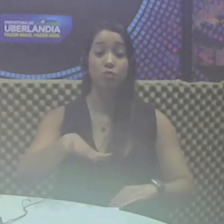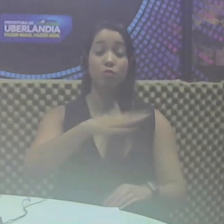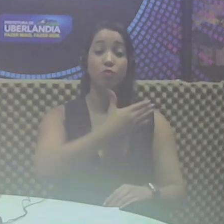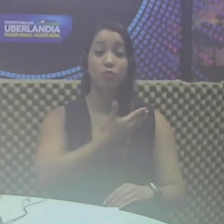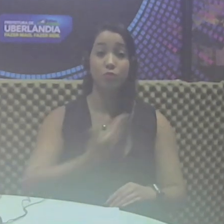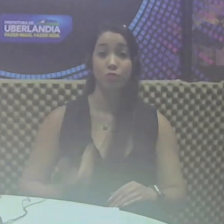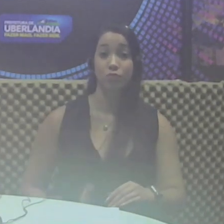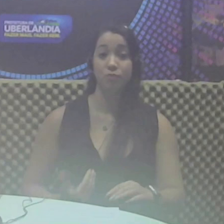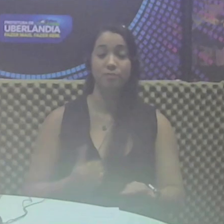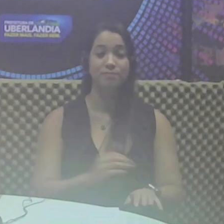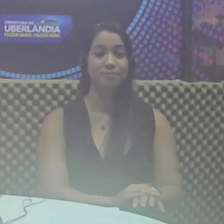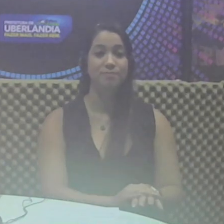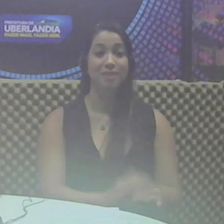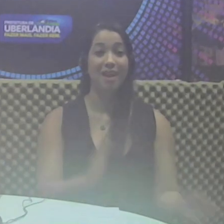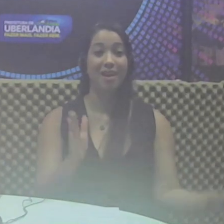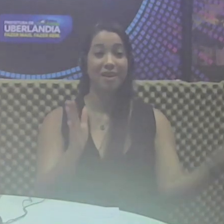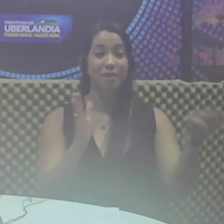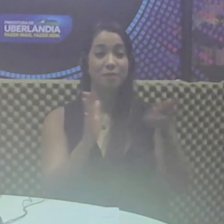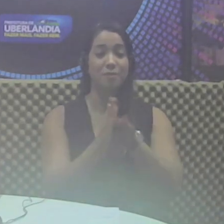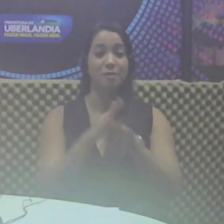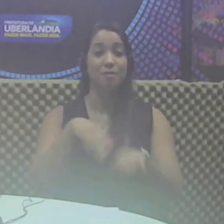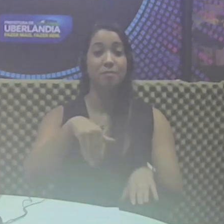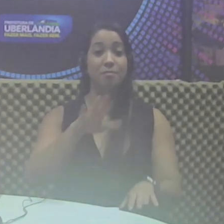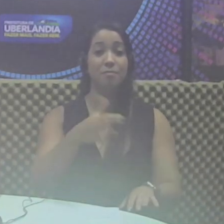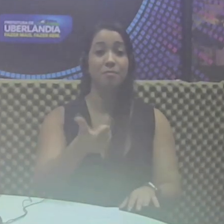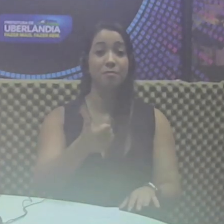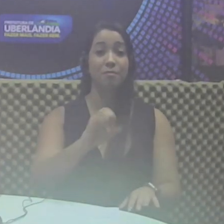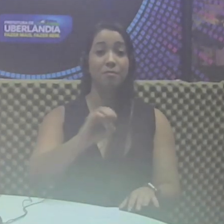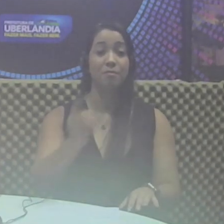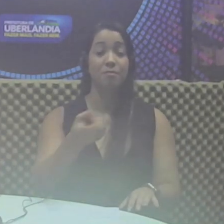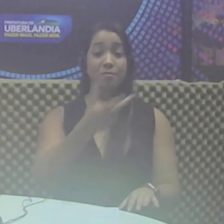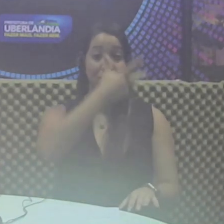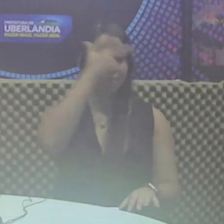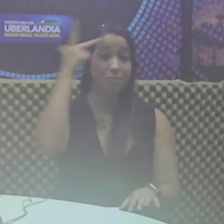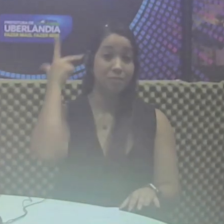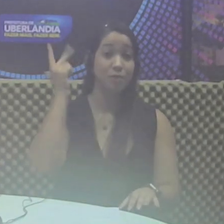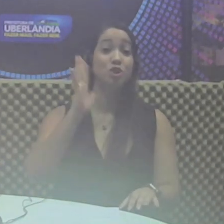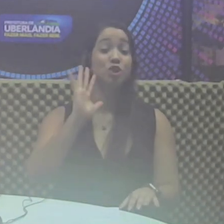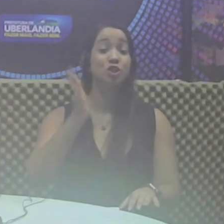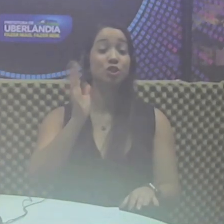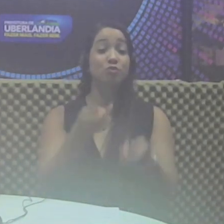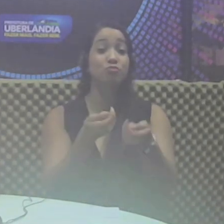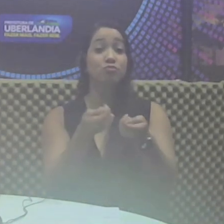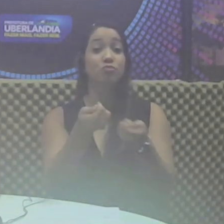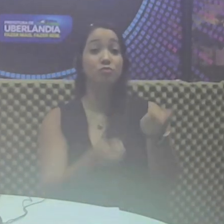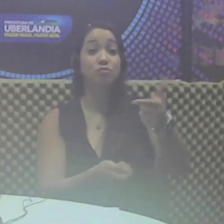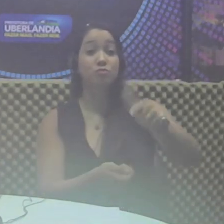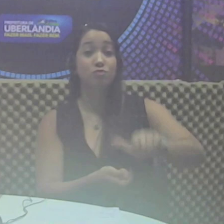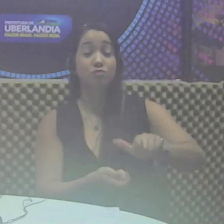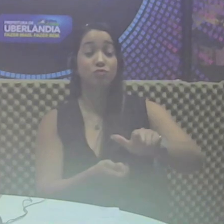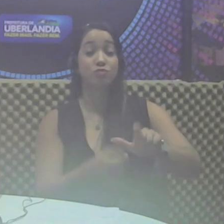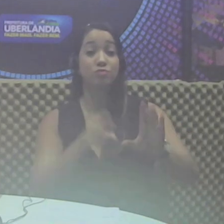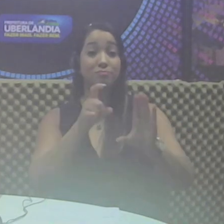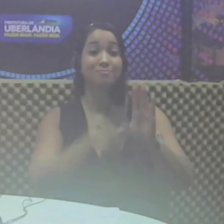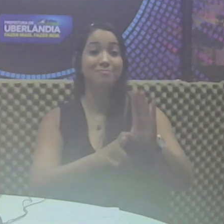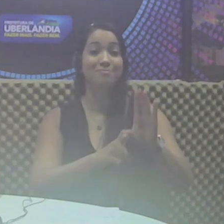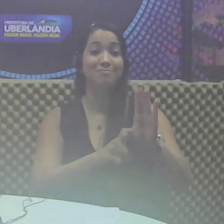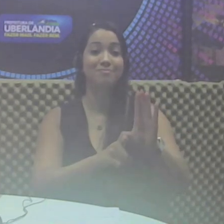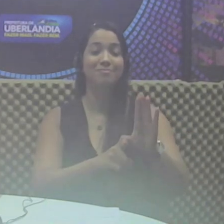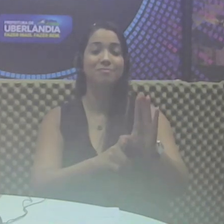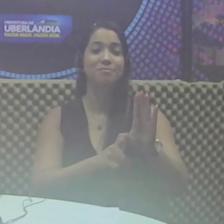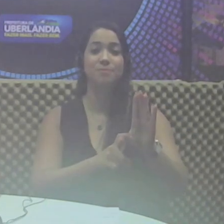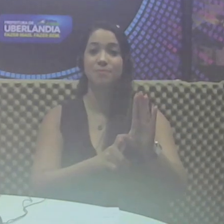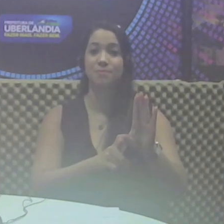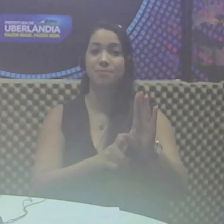públicos. Até o momento, mais de 10.500 contribuintes já renegociaram débitos. As